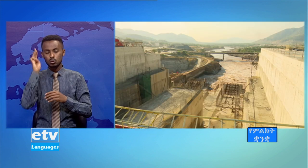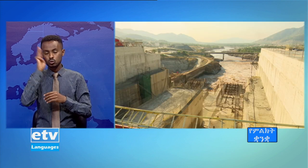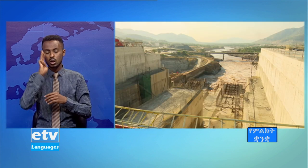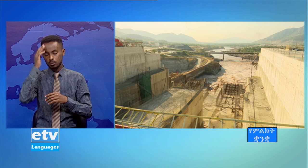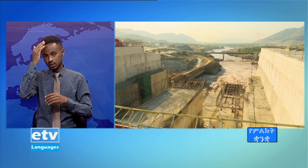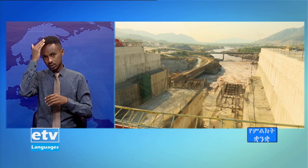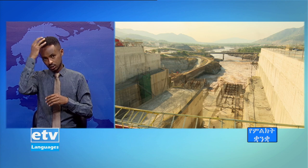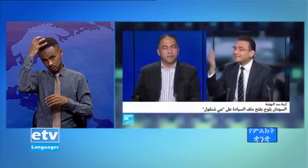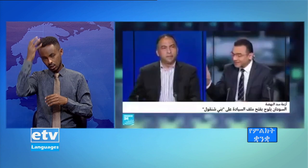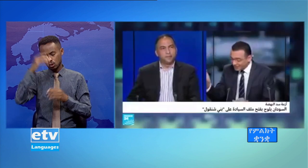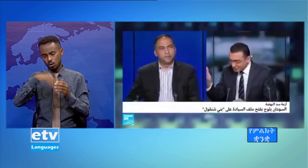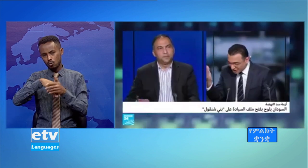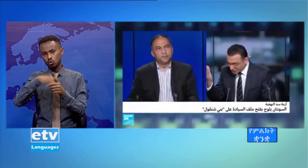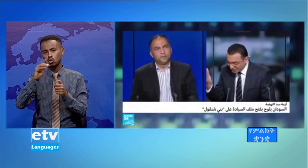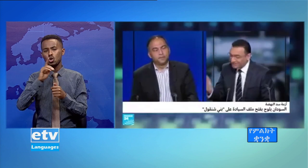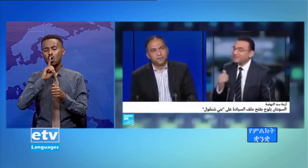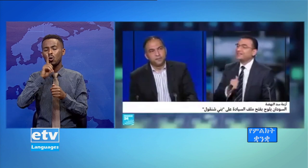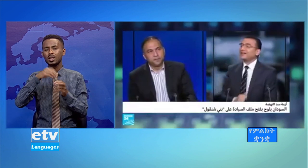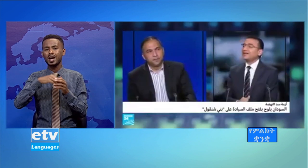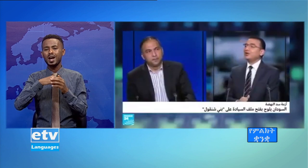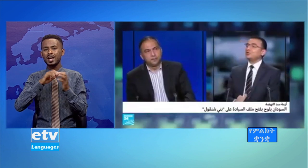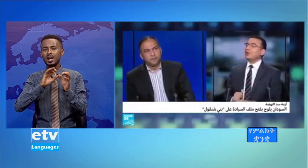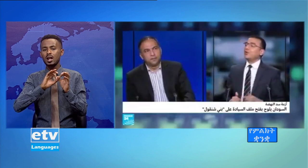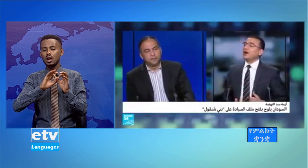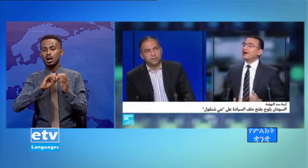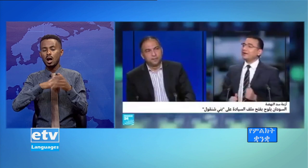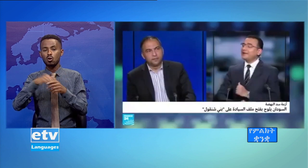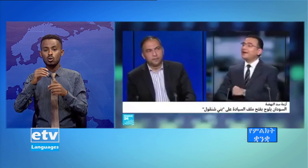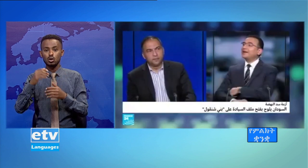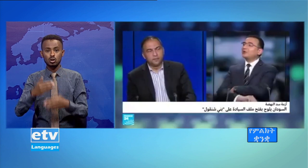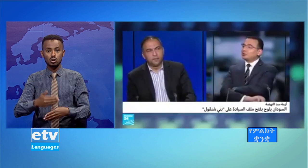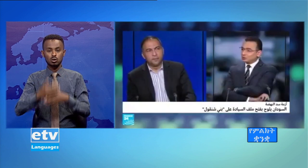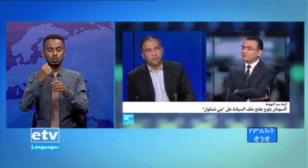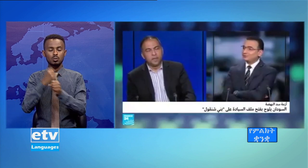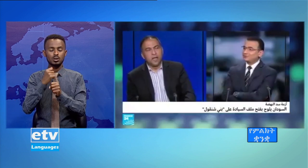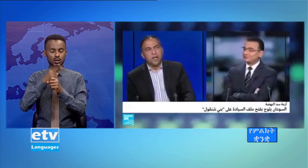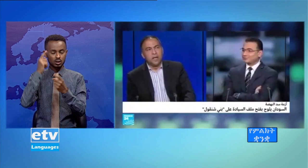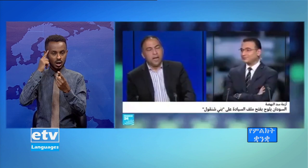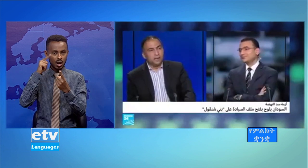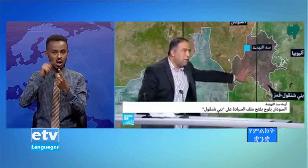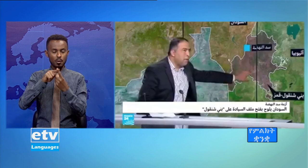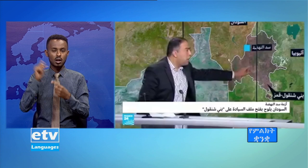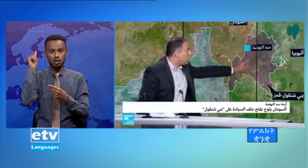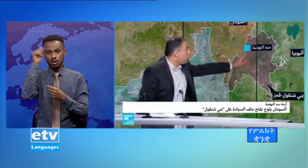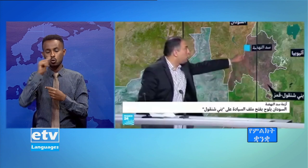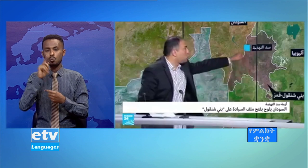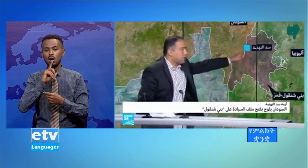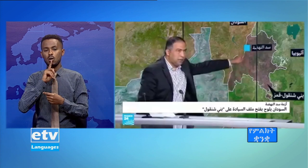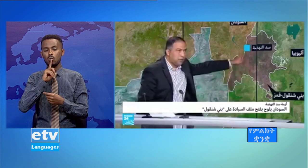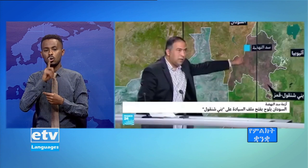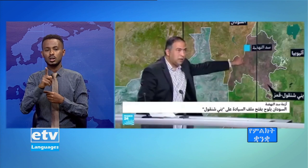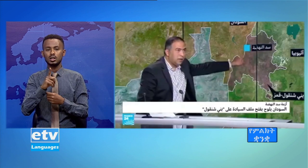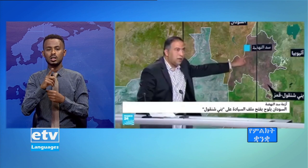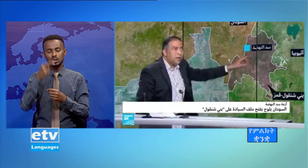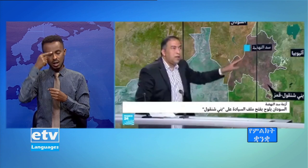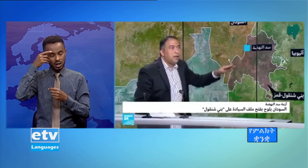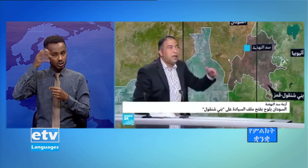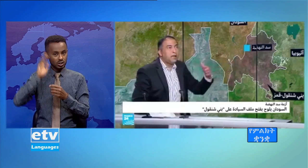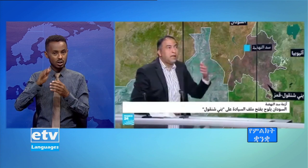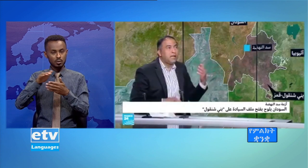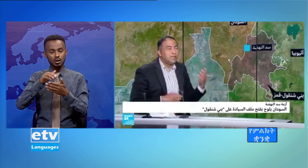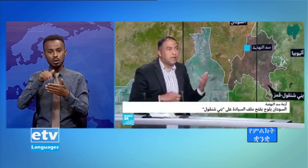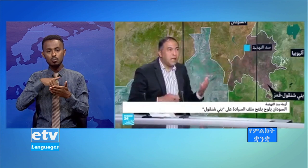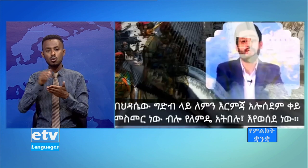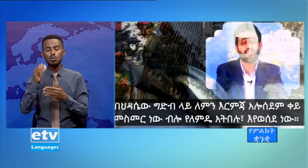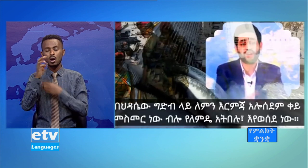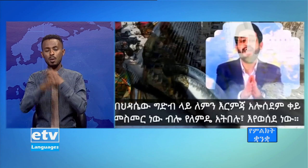መንግስታት የሚወጡ ከእውነታ የራቁ የግድቡን የመሰራት ዓላማና የኢትዮጵያን እውነት ጥላሸት የሚቀቡ በዓለም